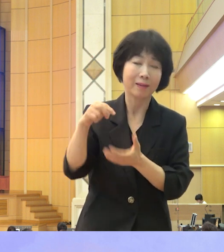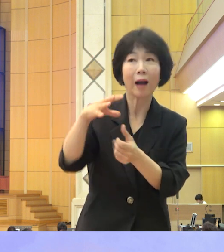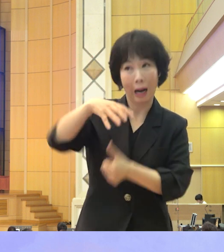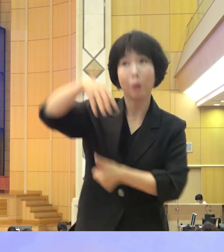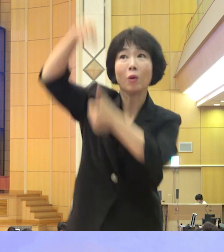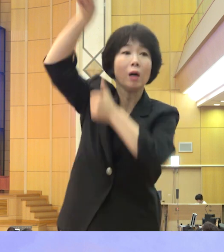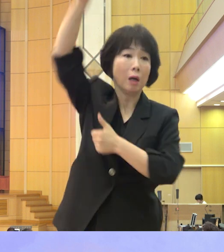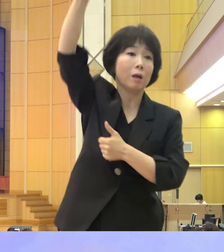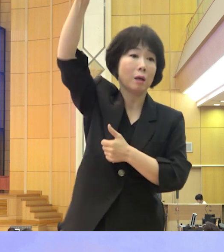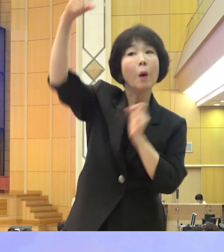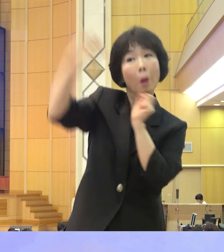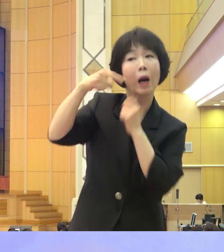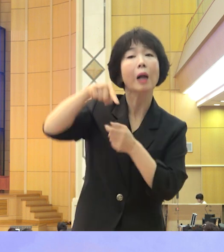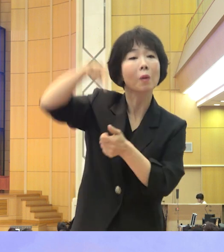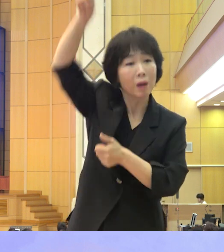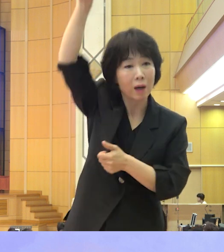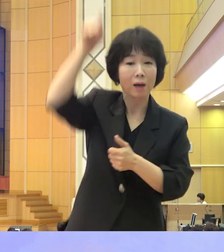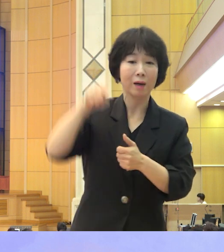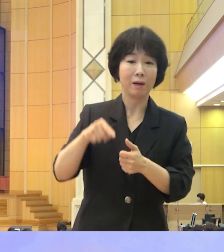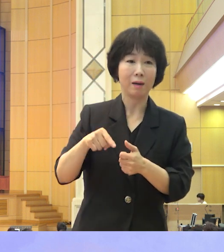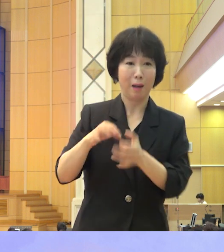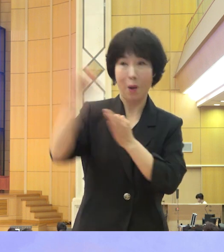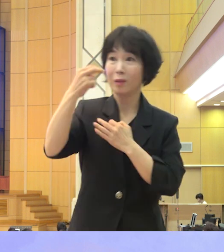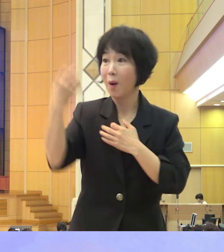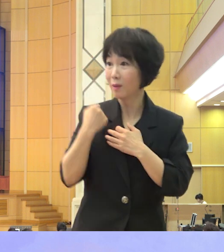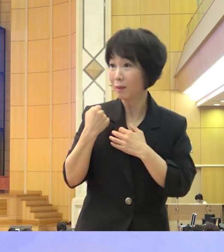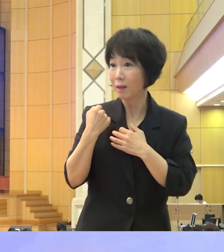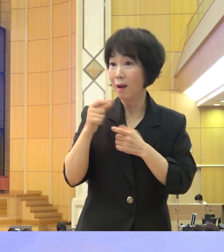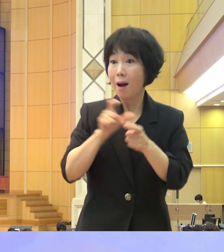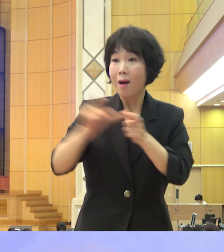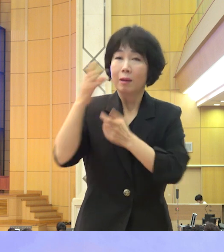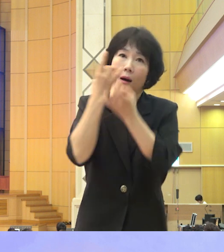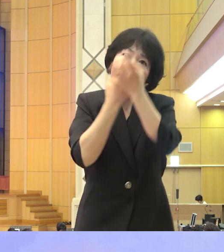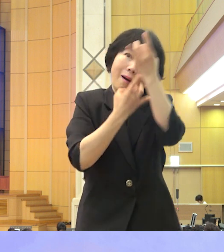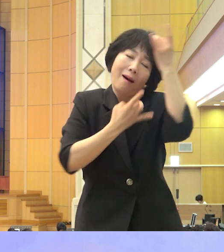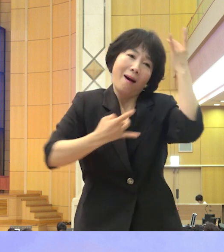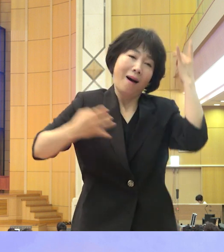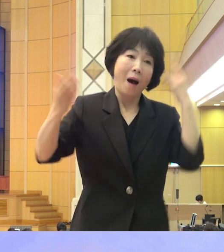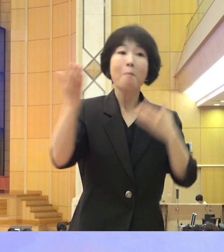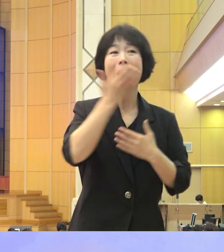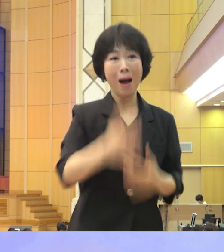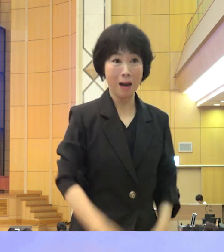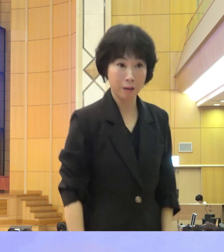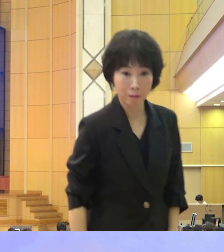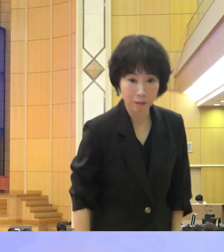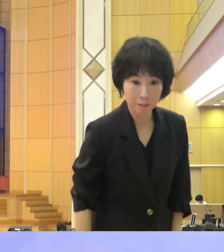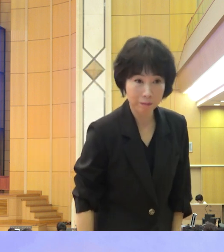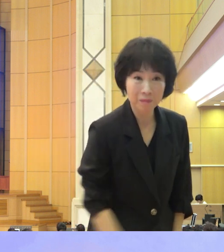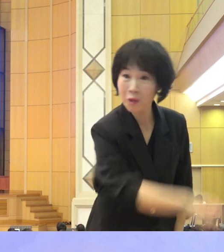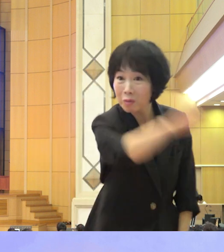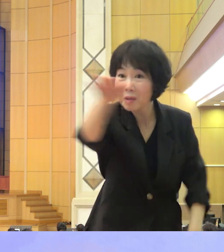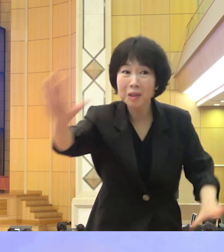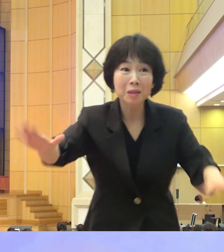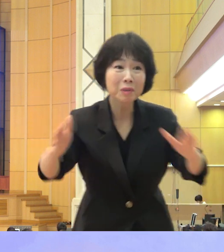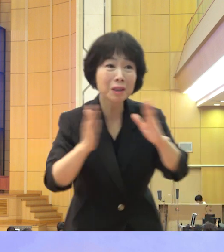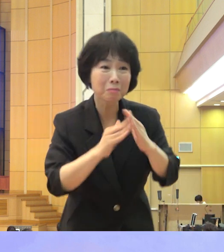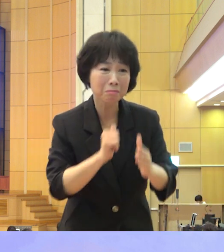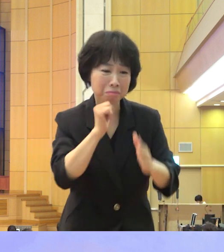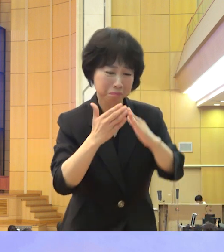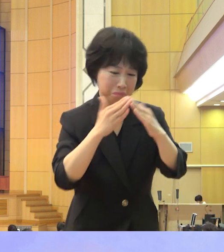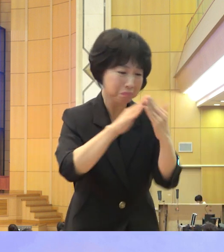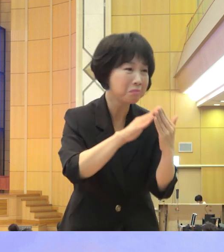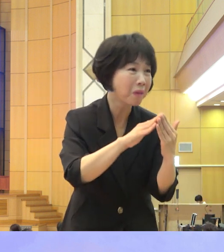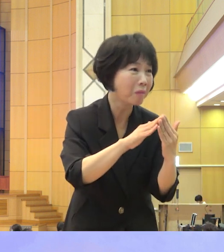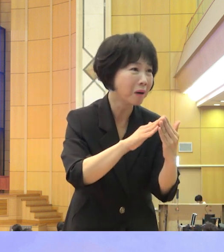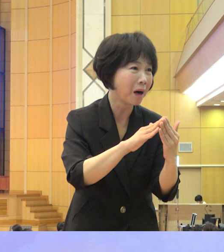있고, 천국에 들어가면 영생하는데, 아니 더 좋은데, 여러분 지금 살던 집보다 더 좋은 집으로 이사 가면 더 좋은 거지.